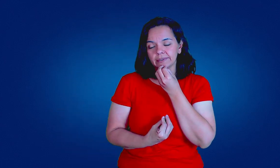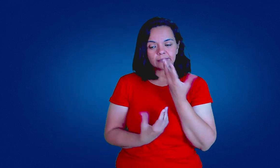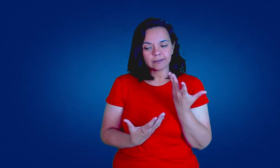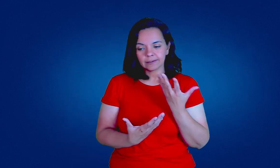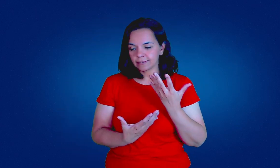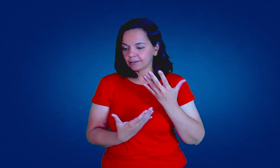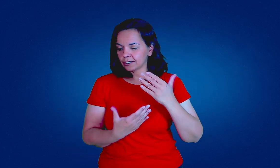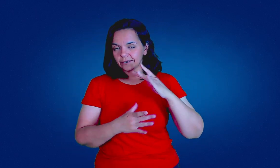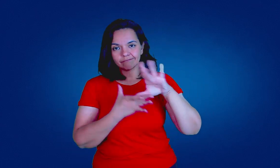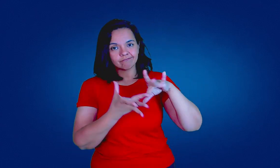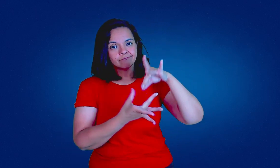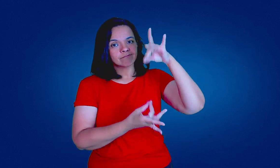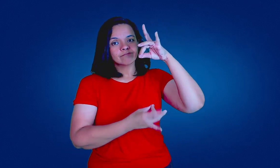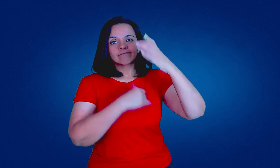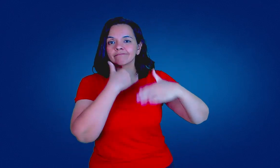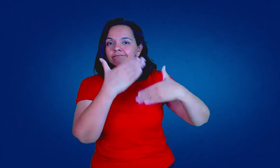E eu vou ter a minha família.